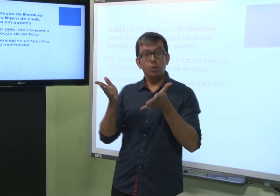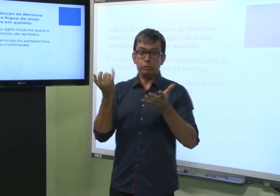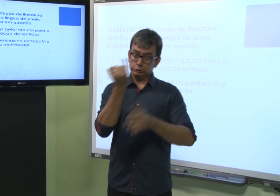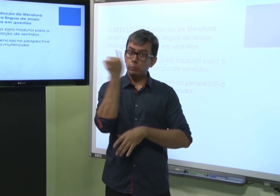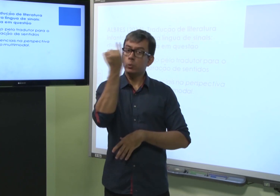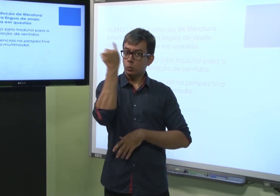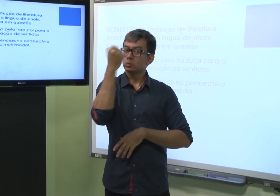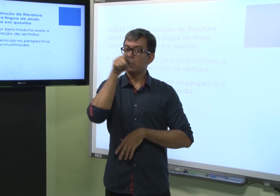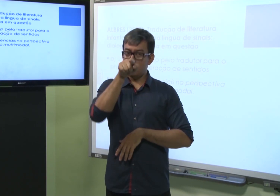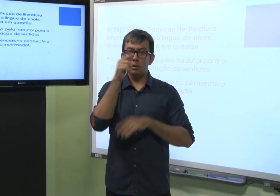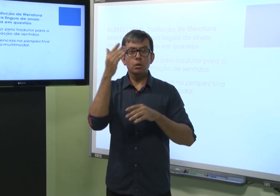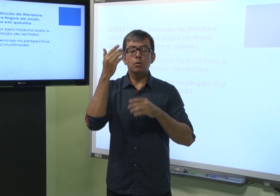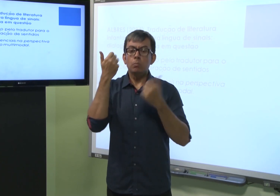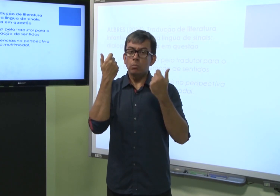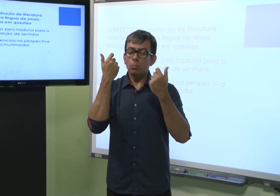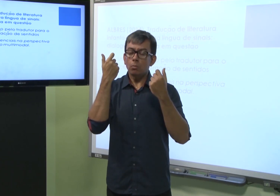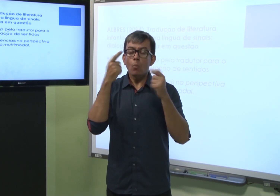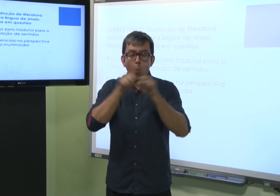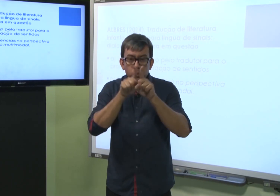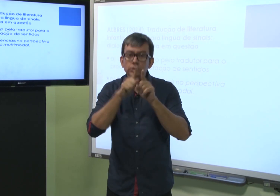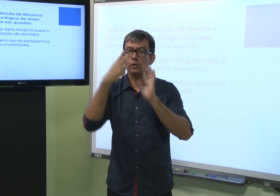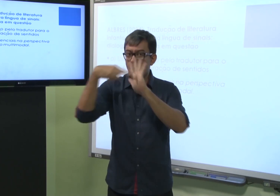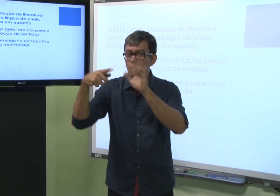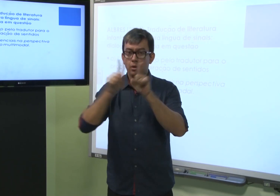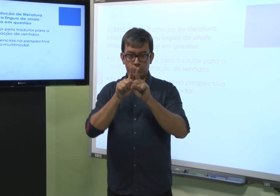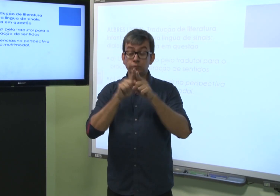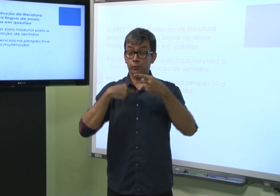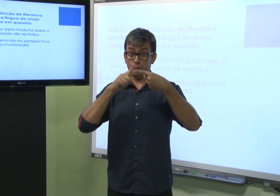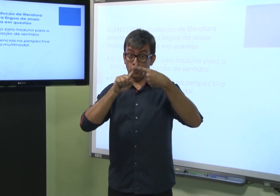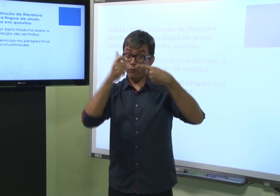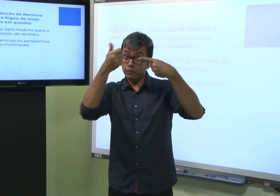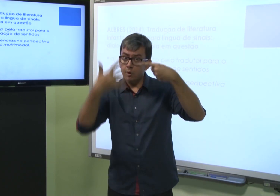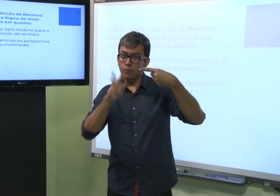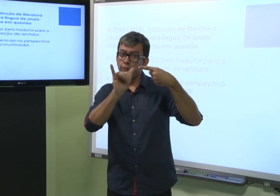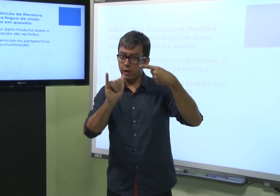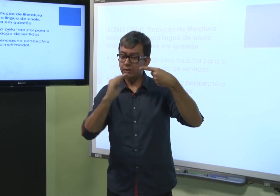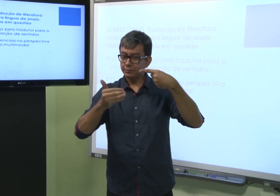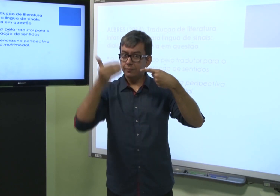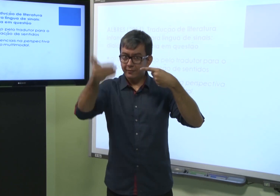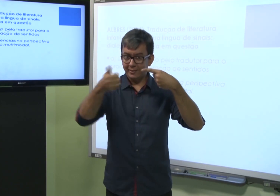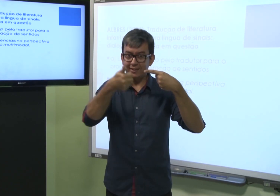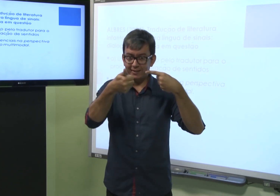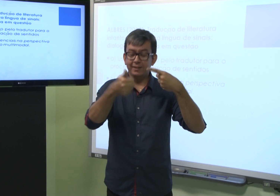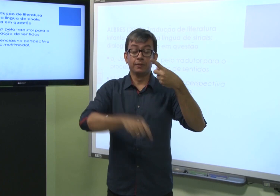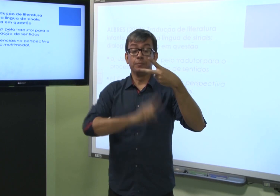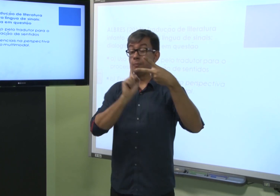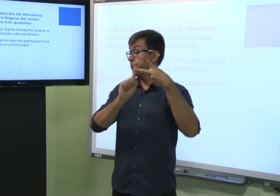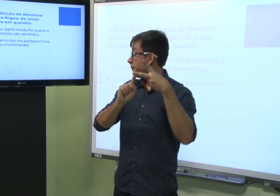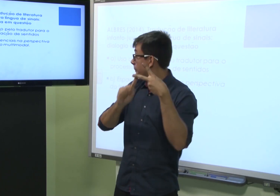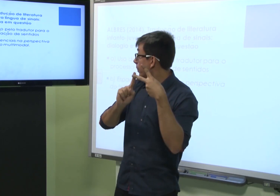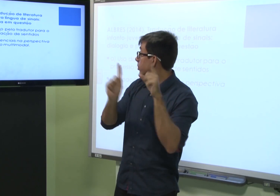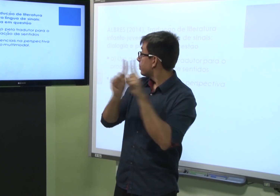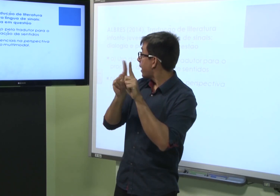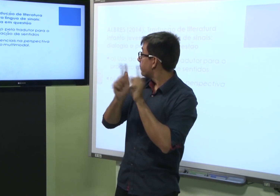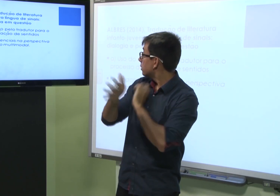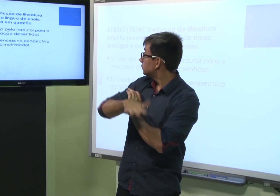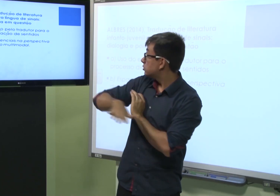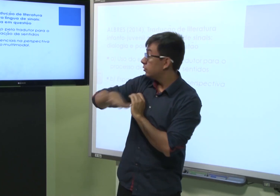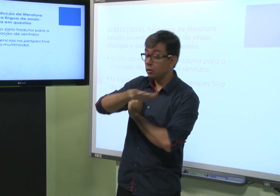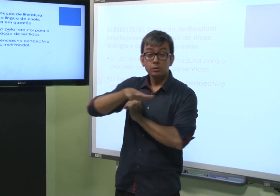muito importante vocês lerem. E eu vou explicar mais adiante para vocês. E também sobre